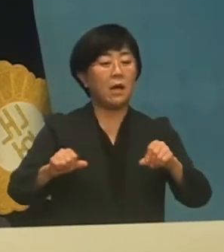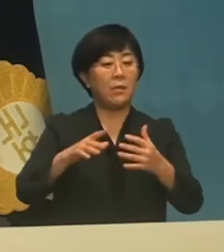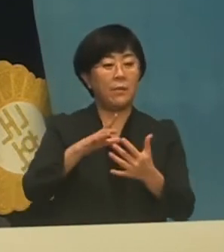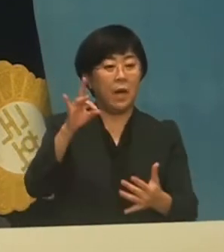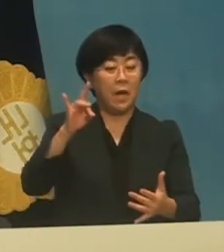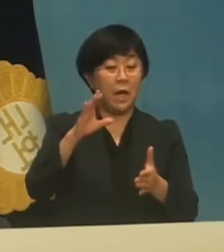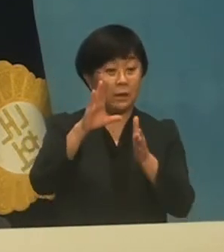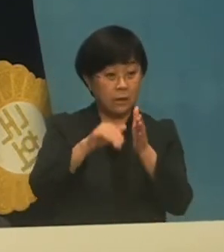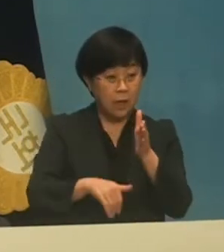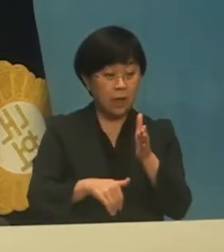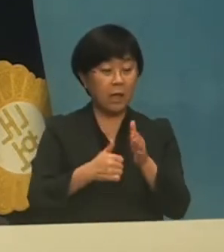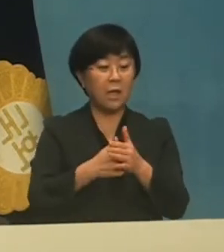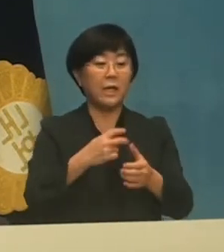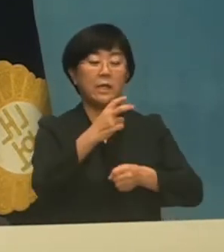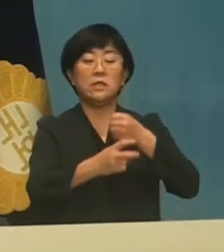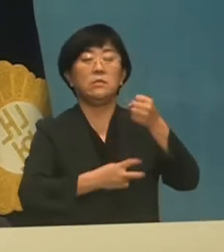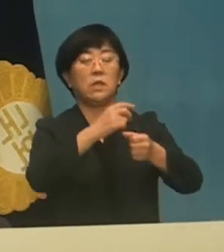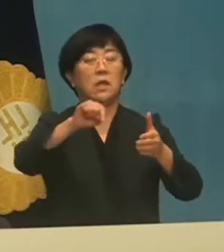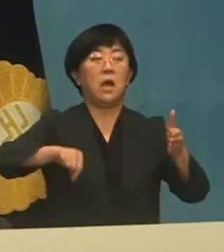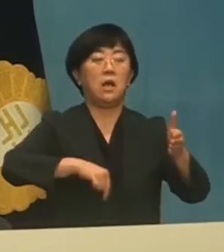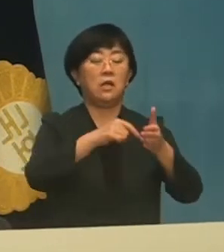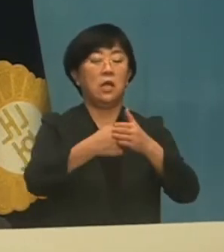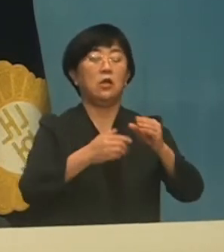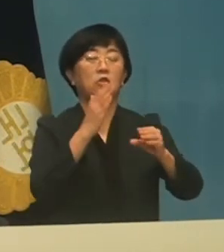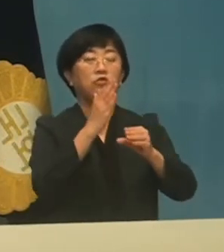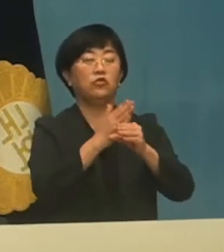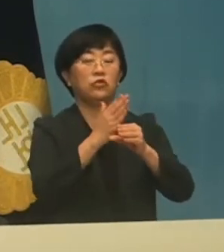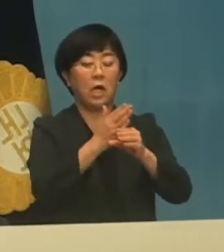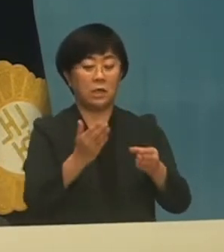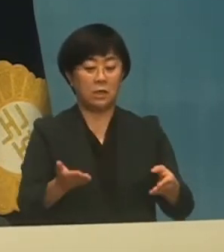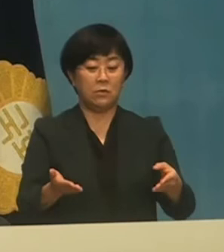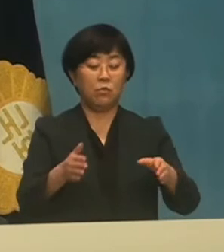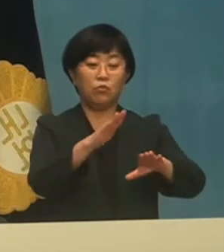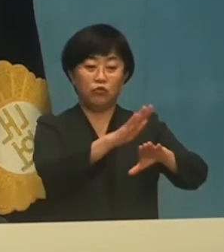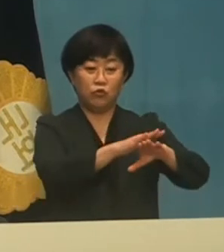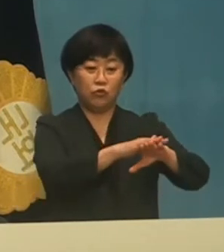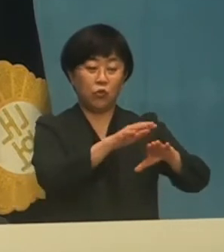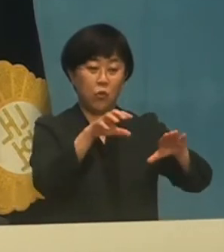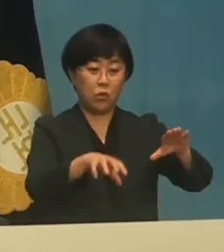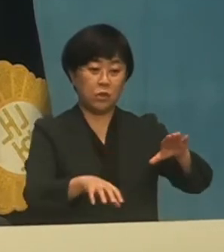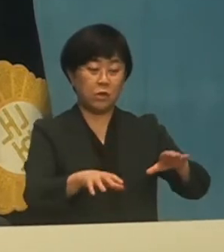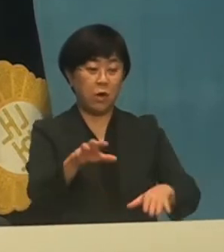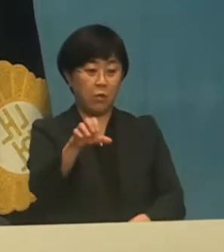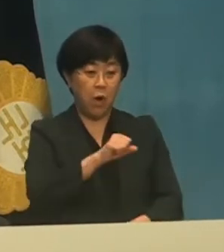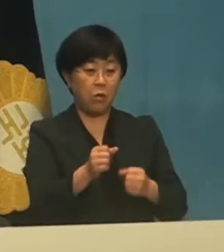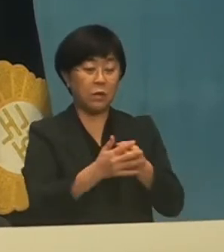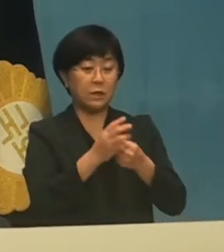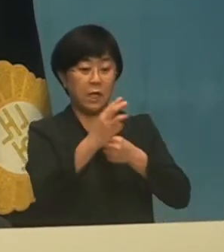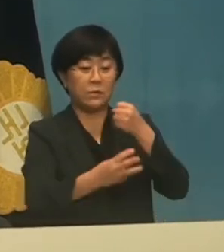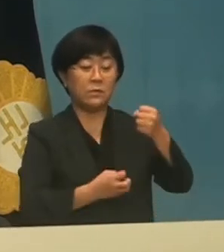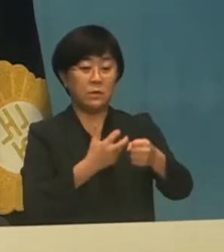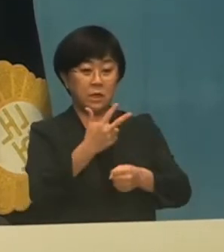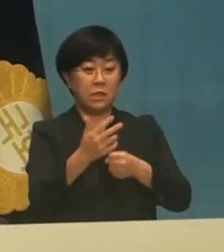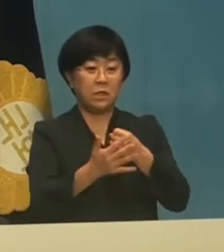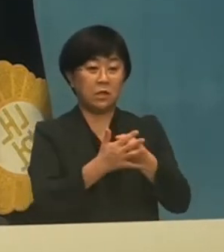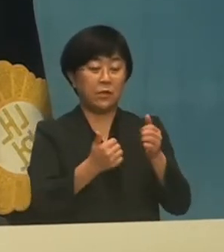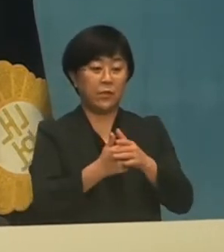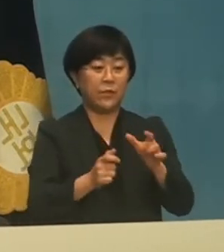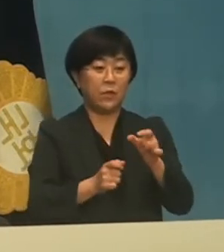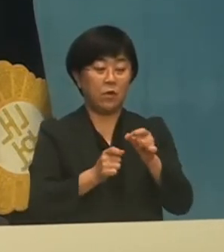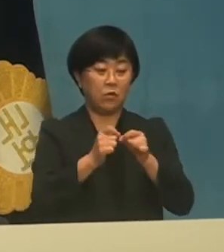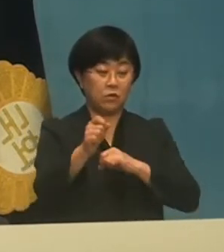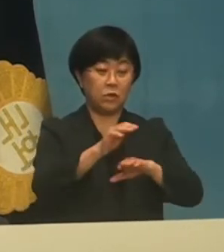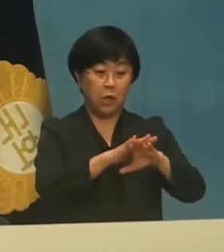착수 이후 20년 내에 중간 저장 시설을 확보하고 37년 내에 영구 처분 시설을